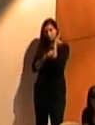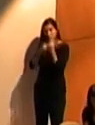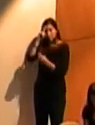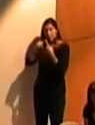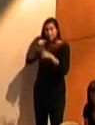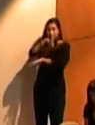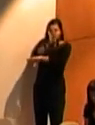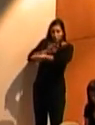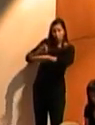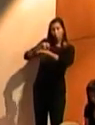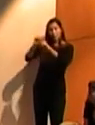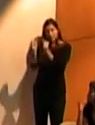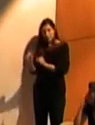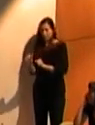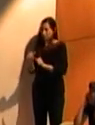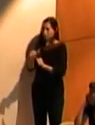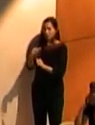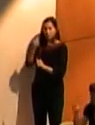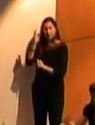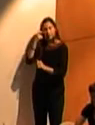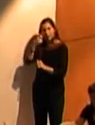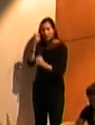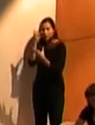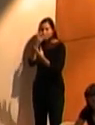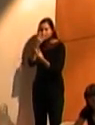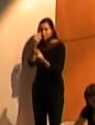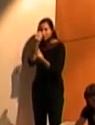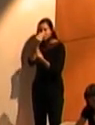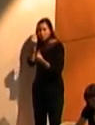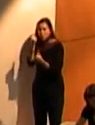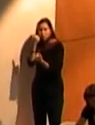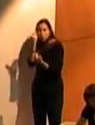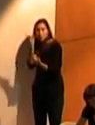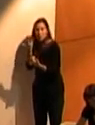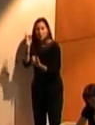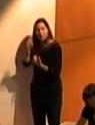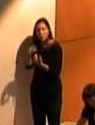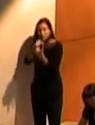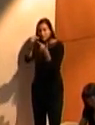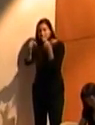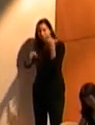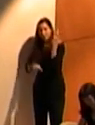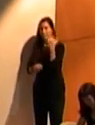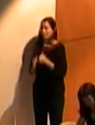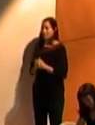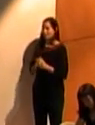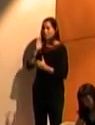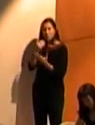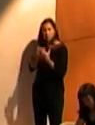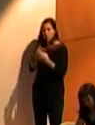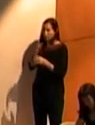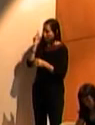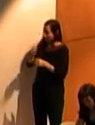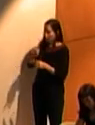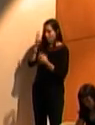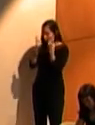architecturale et design de ce que devait être une gare sensuelle. Voilà, donc autour des sens. Donc, ils ont travaillé énormément les matériaux, le rapport du